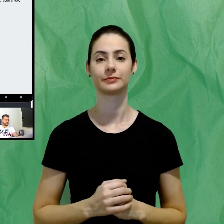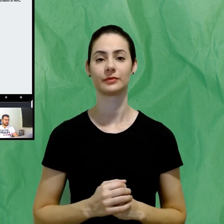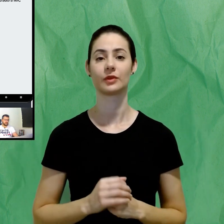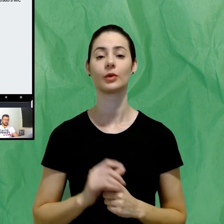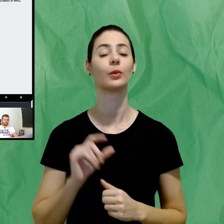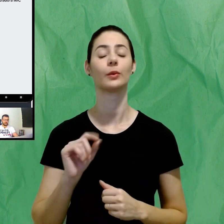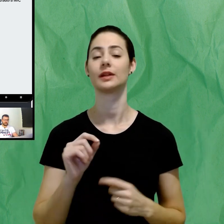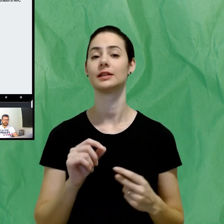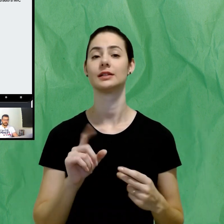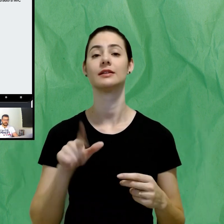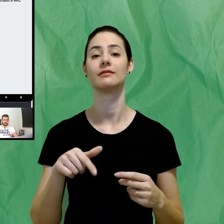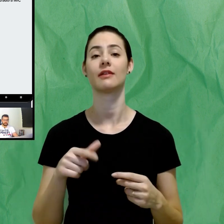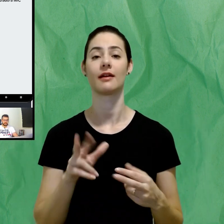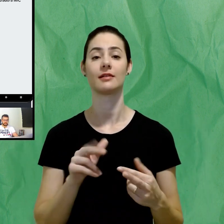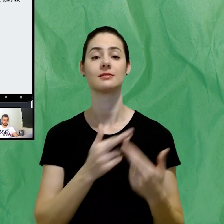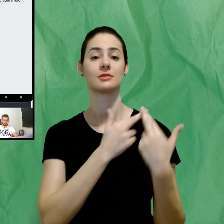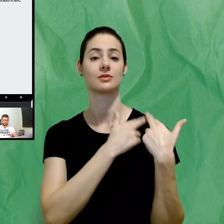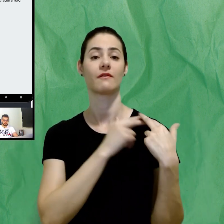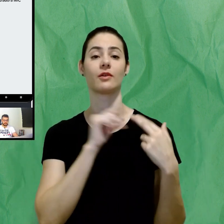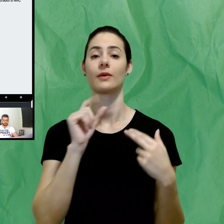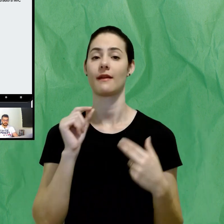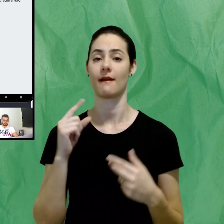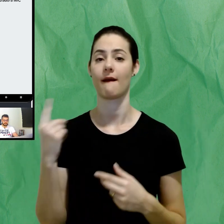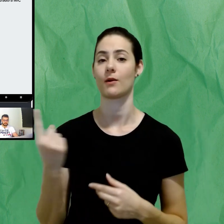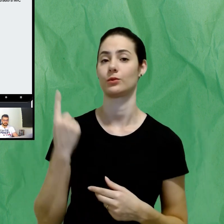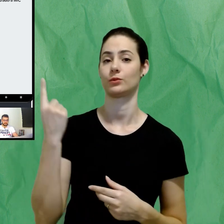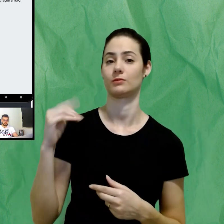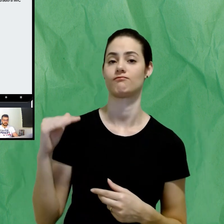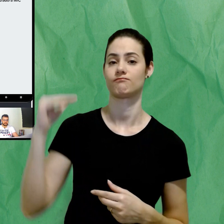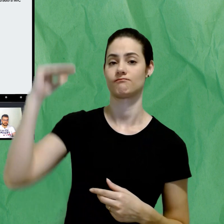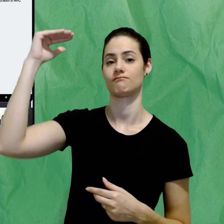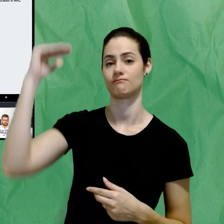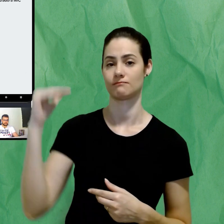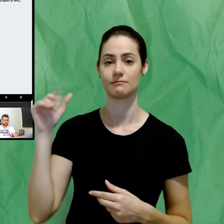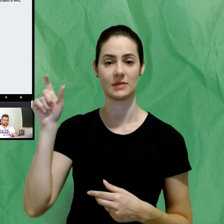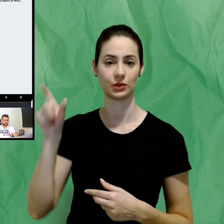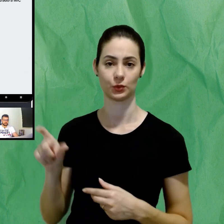vai receber ali a altura da pessoa, certo?